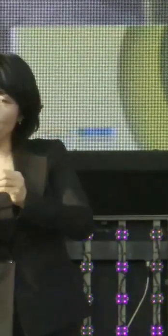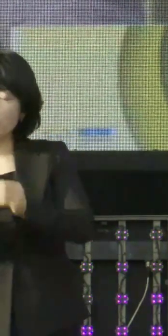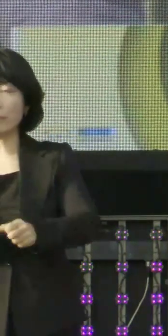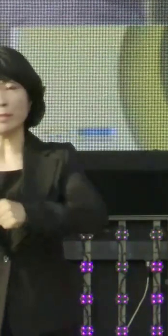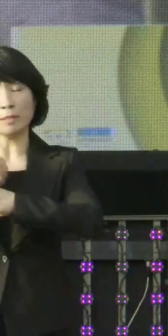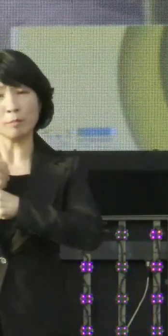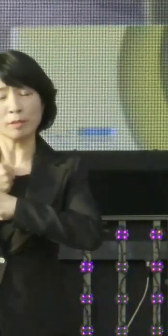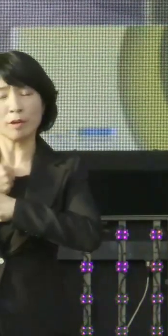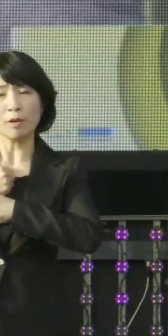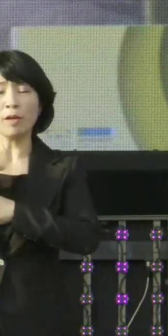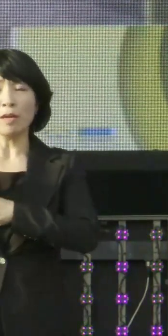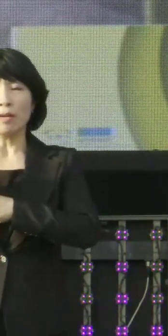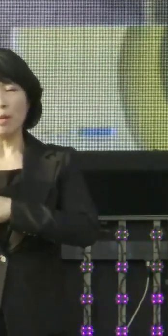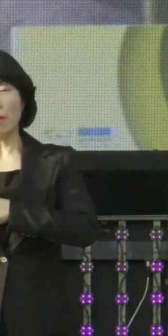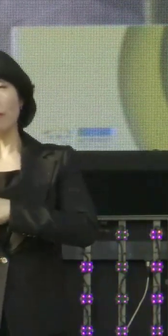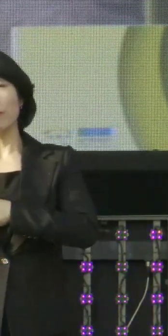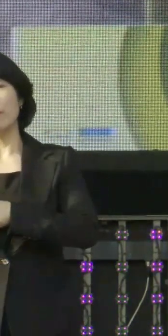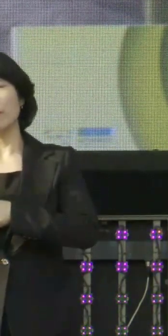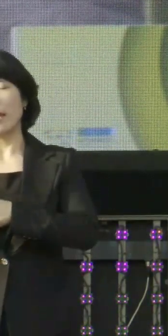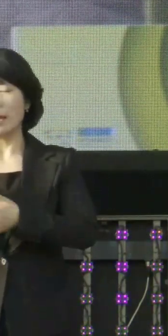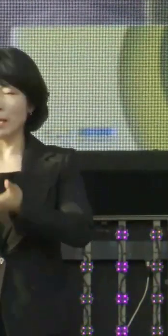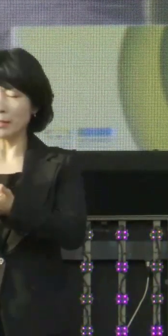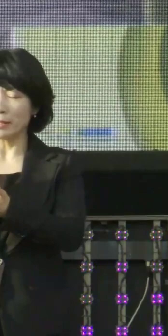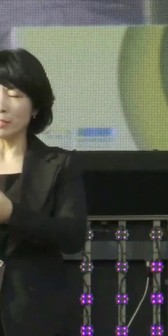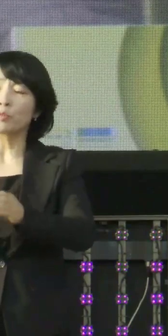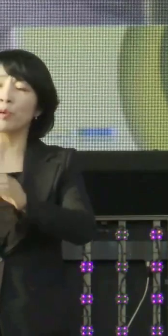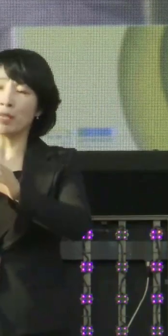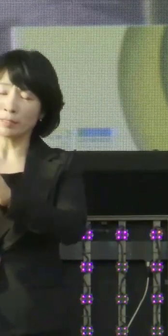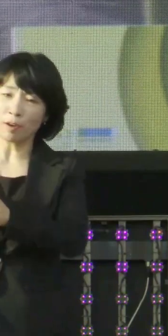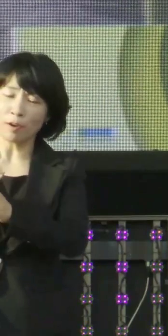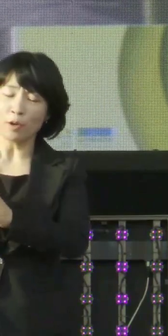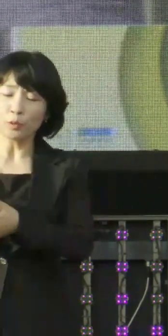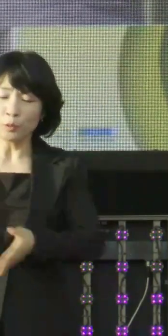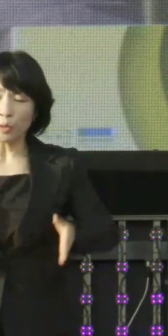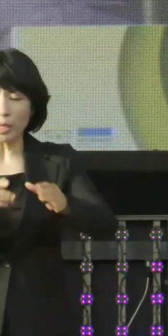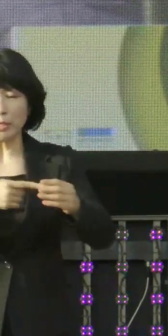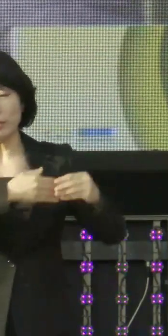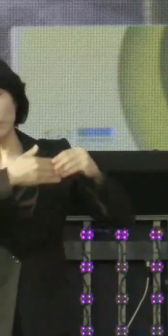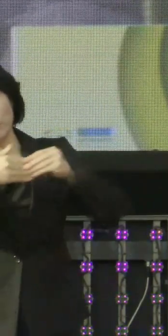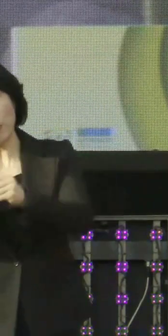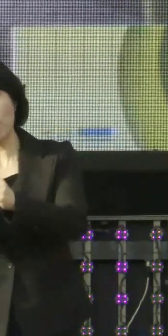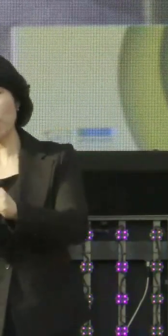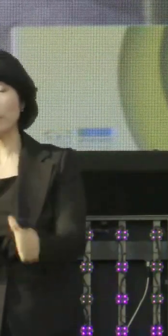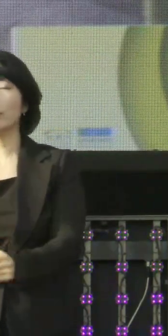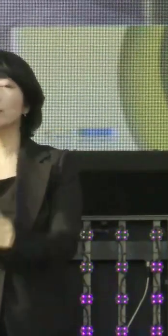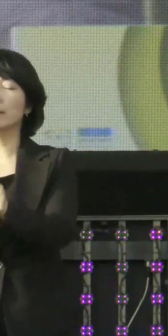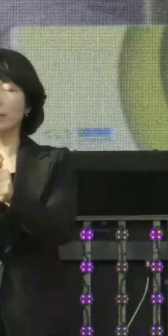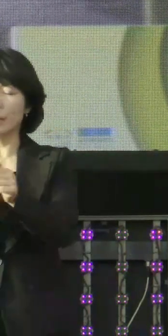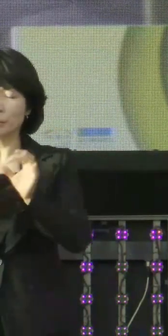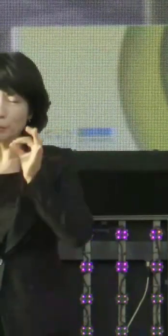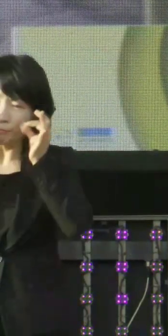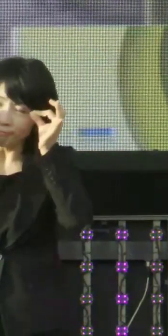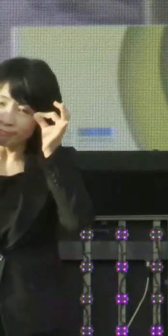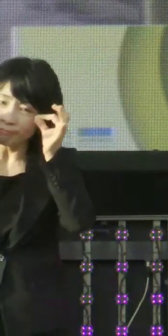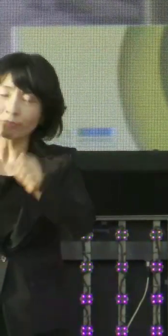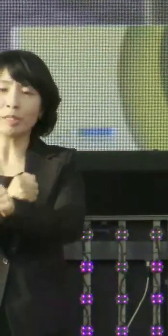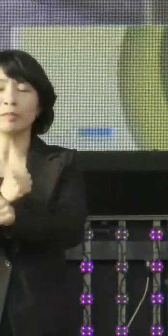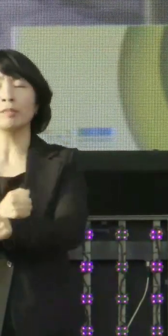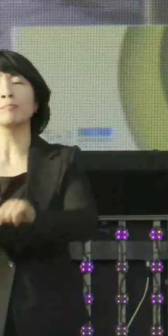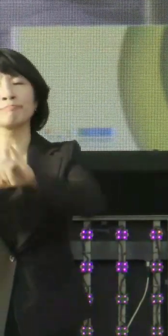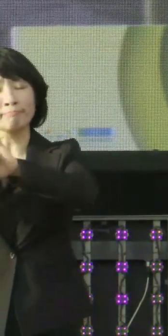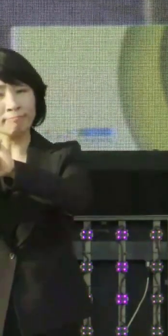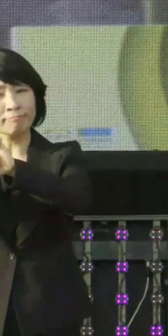지키면서 현대적 가치를 더해 도자 산업을 선도하고 융성할 수 있도록 최선을 다할